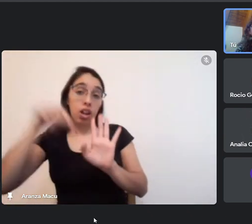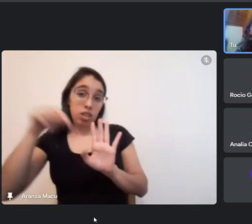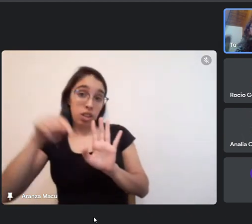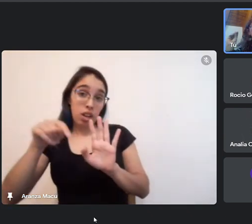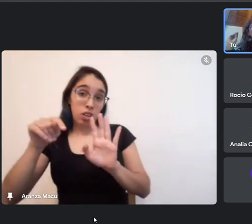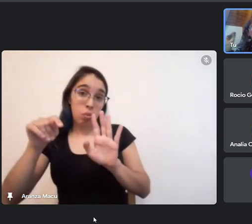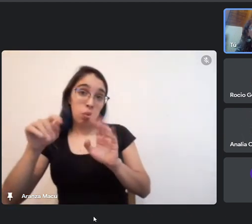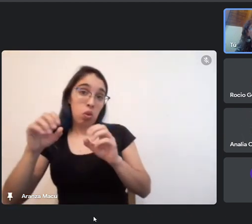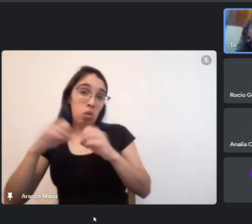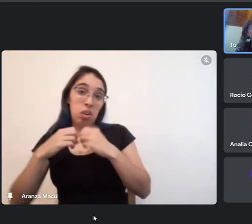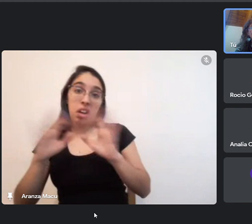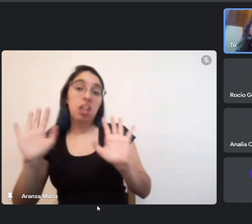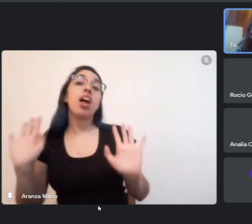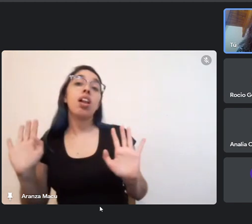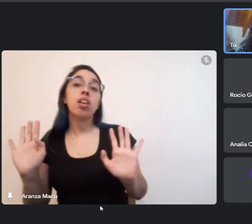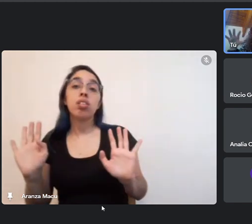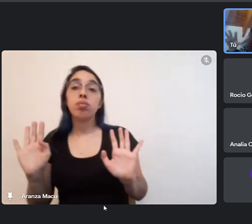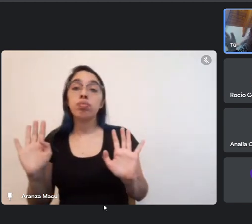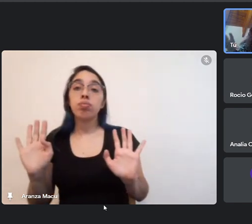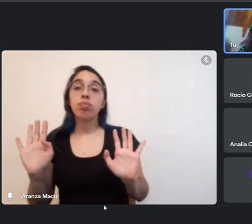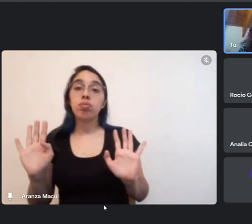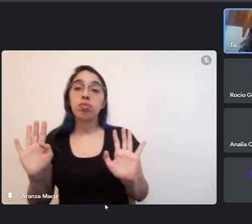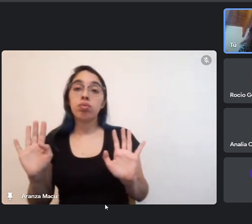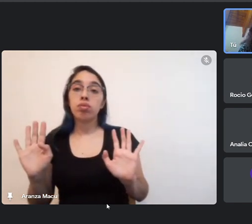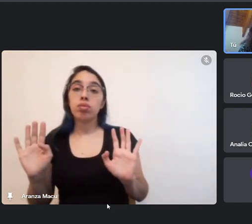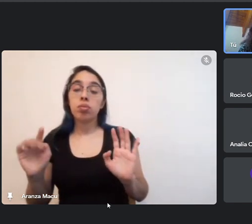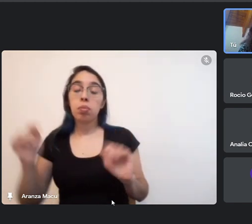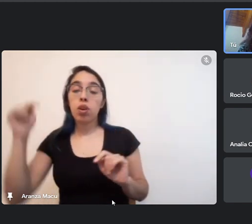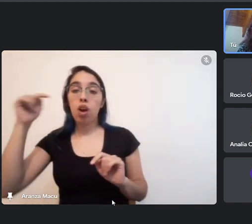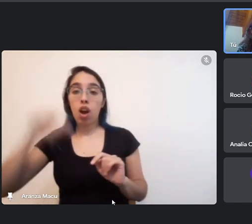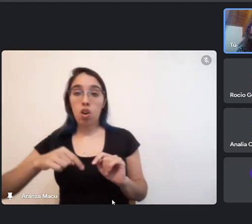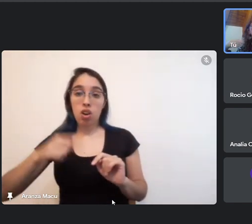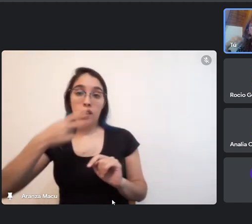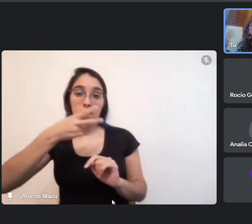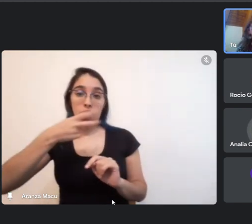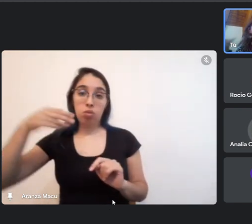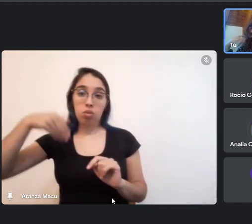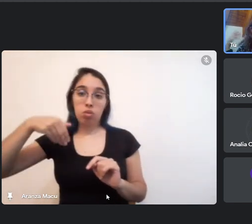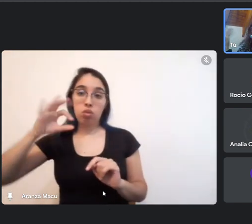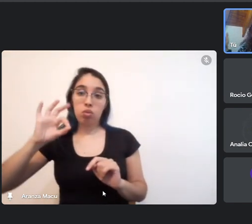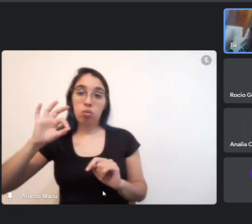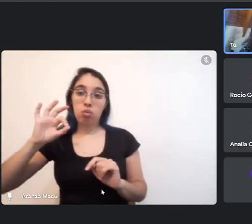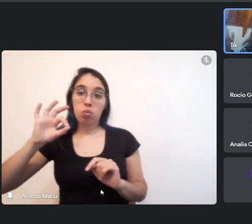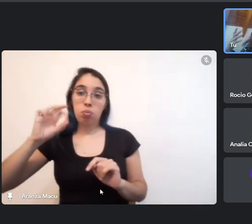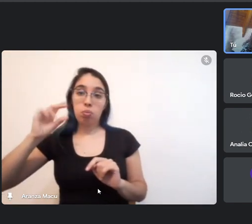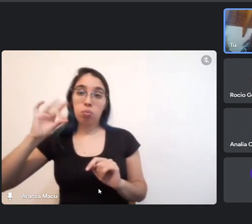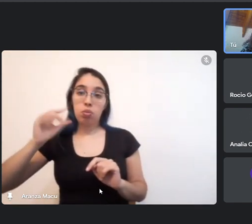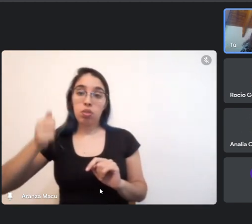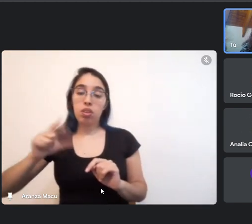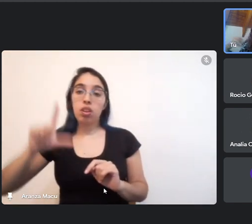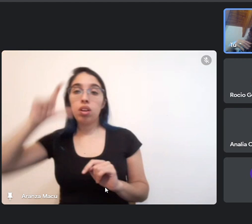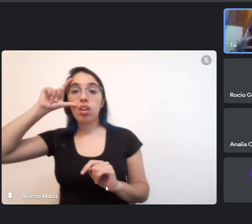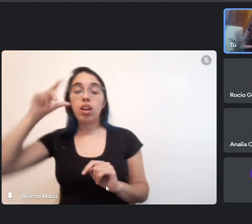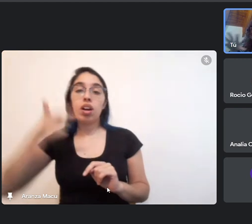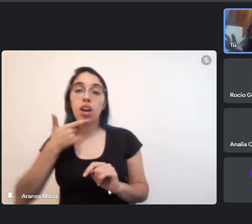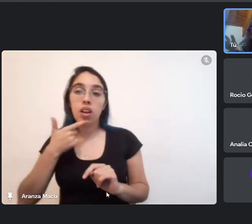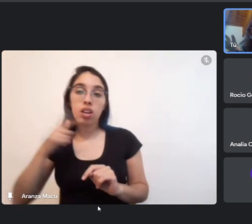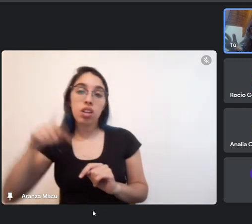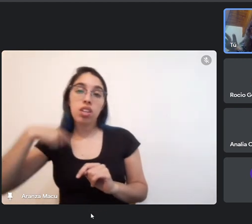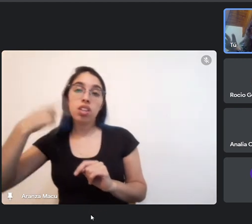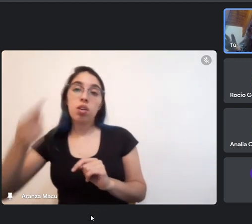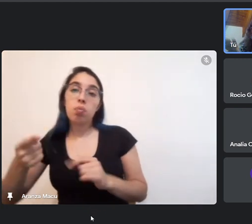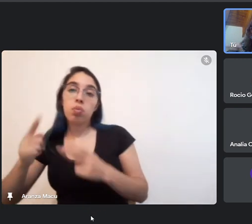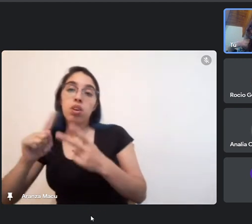primero los modales y después los auxiliares. Y después vamos a volver todas las veces que sean necesarios sobre todo esto,